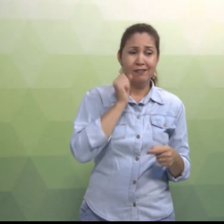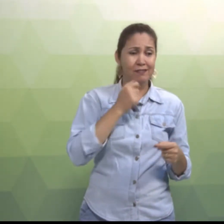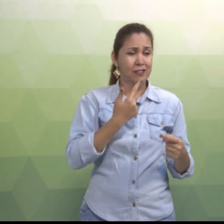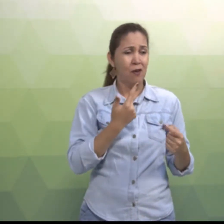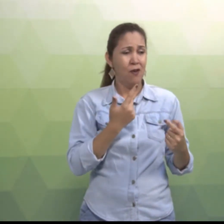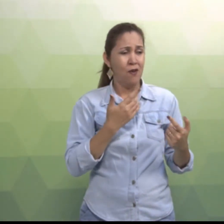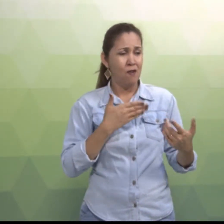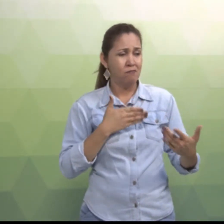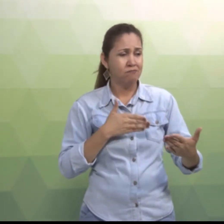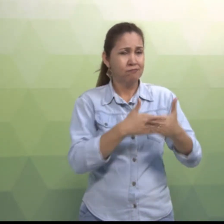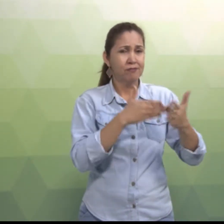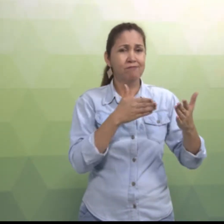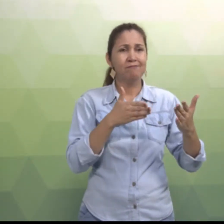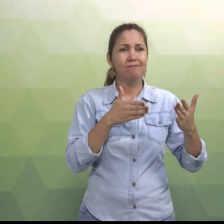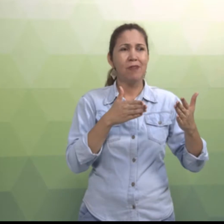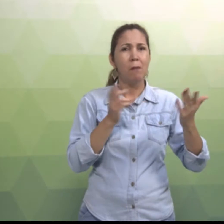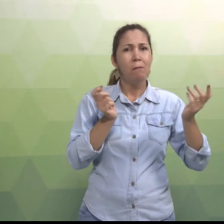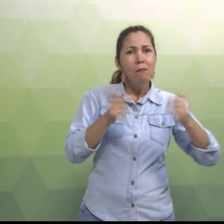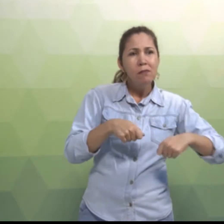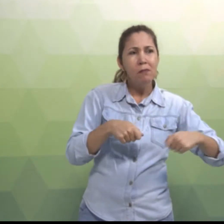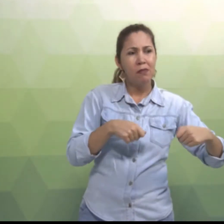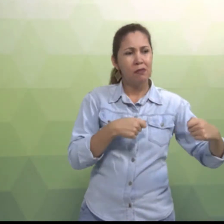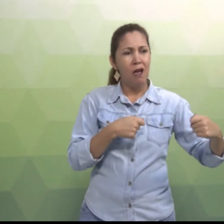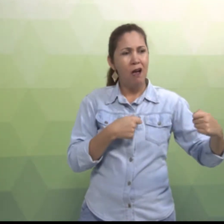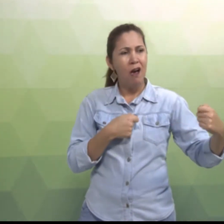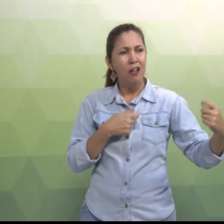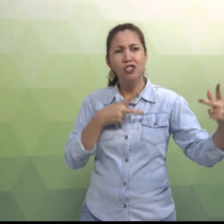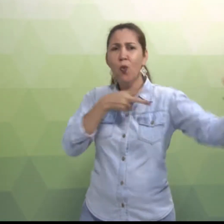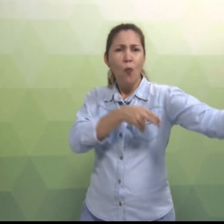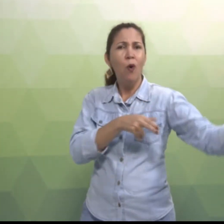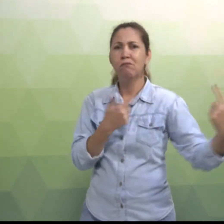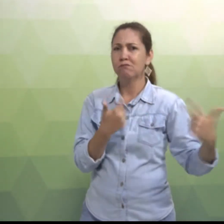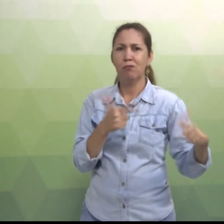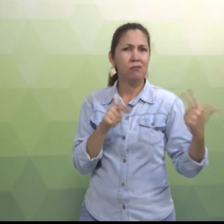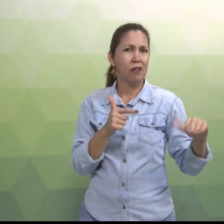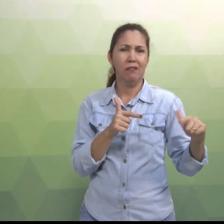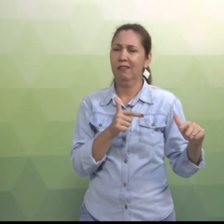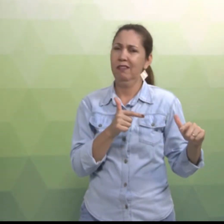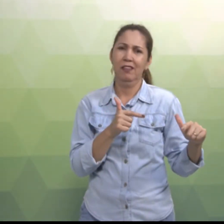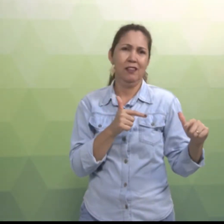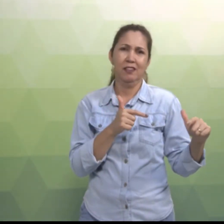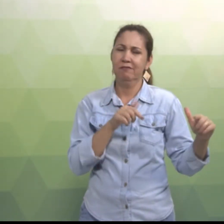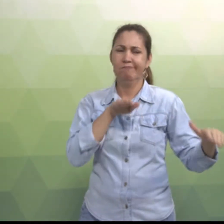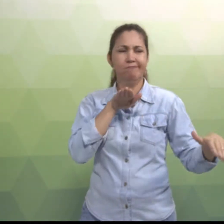que são ouvintes. E com isso, ele terá mais barreiras. Por quê?